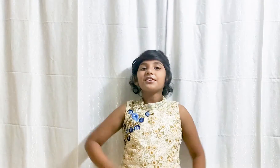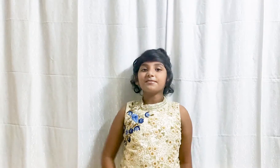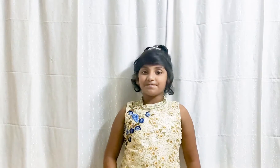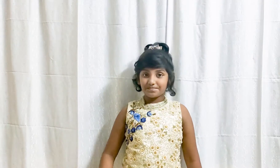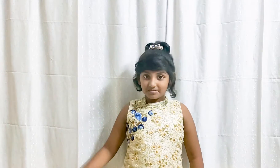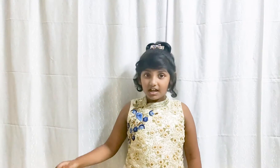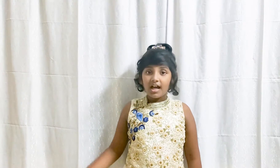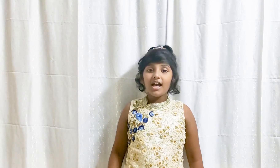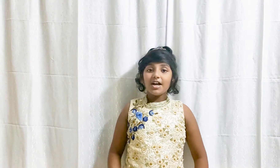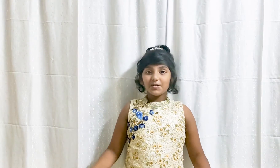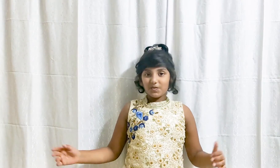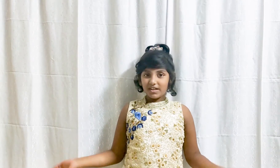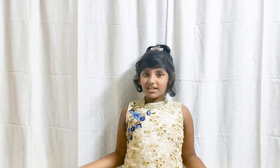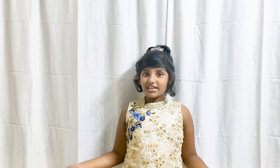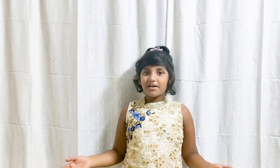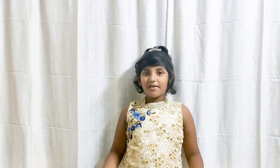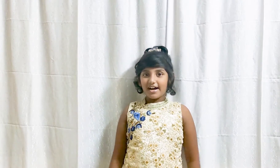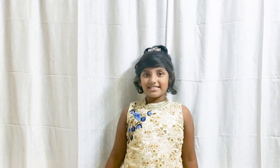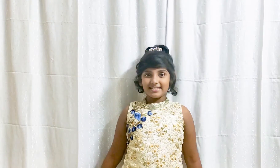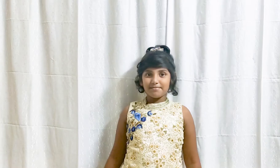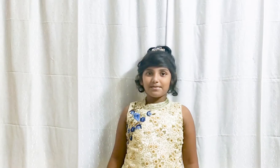வேண்டும். வேத வாசிப்பு,